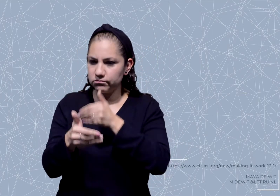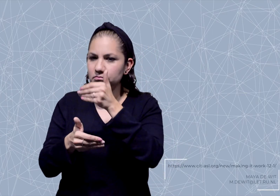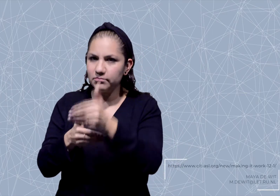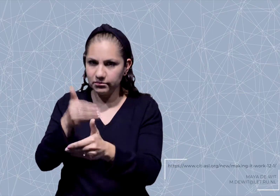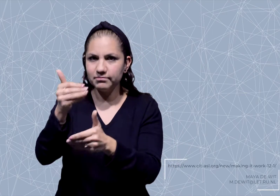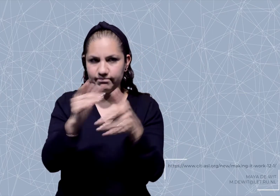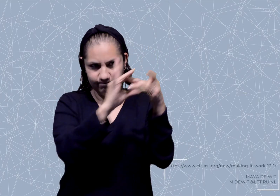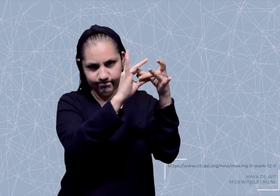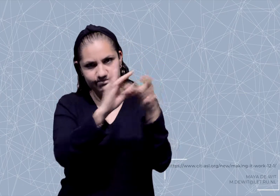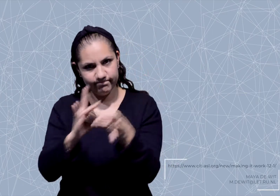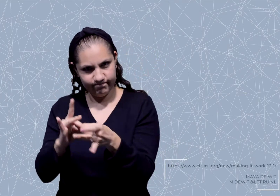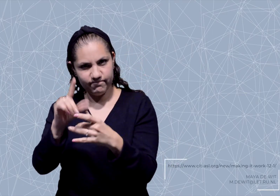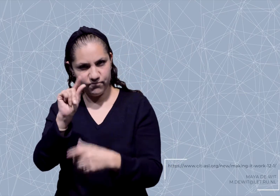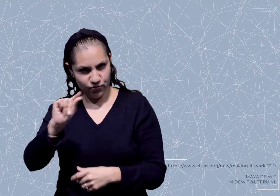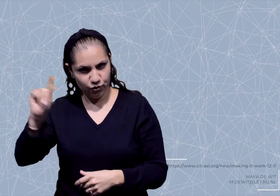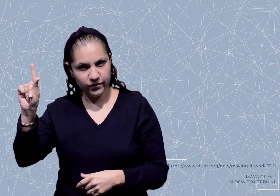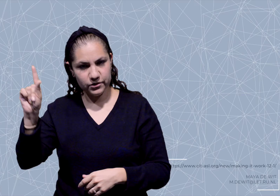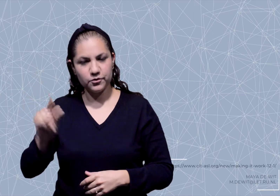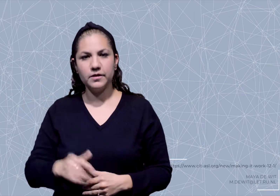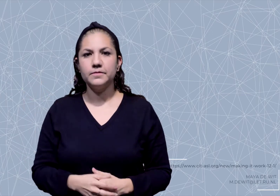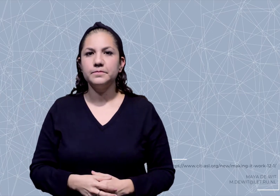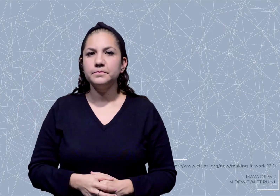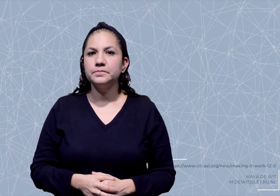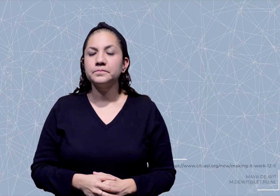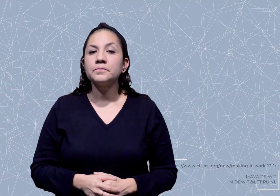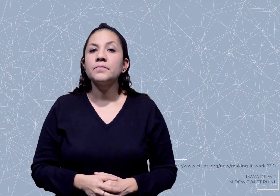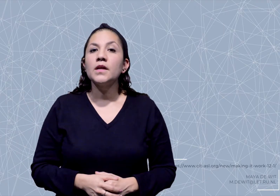acuerdos y estándares en sus servicios.